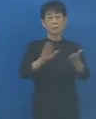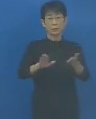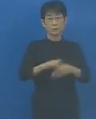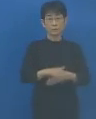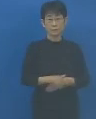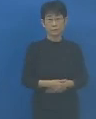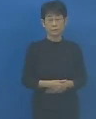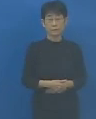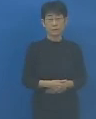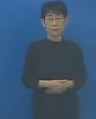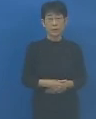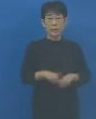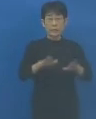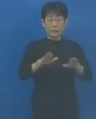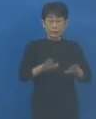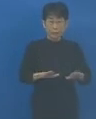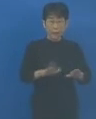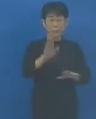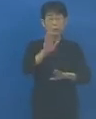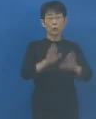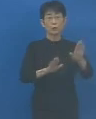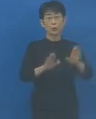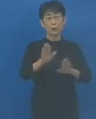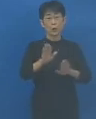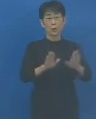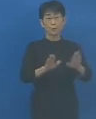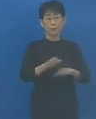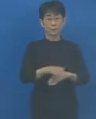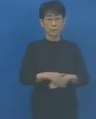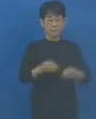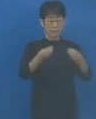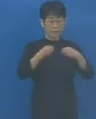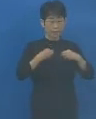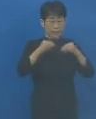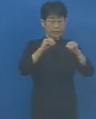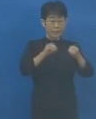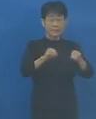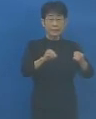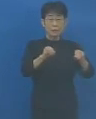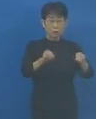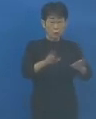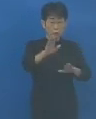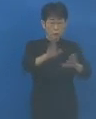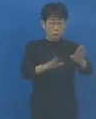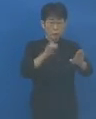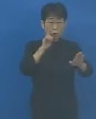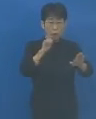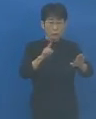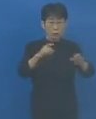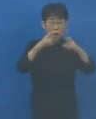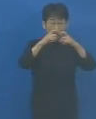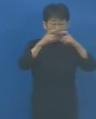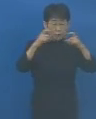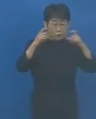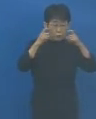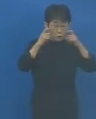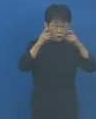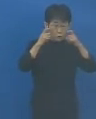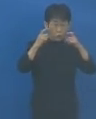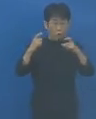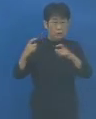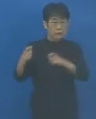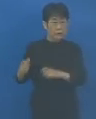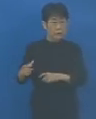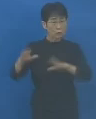で今の状況ですね、まあ、感染状況を見てみますとやはりマスクを着用していないのではない